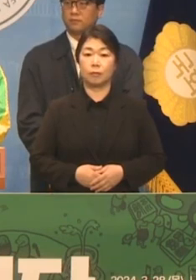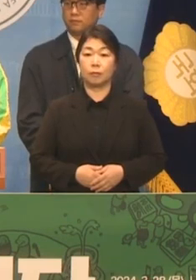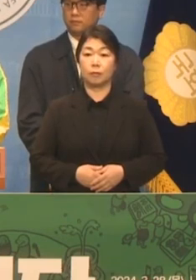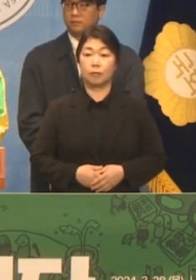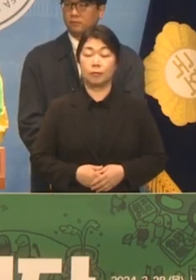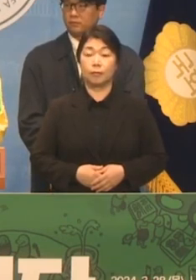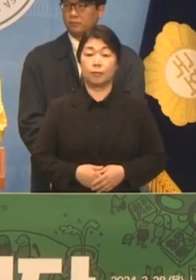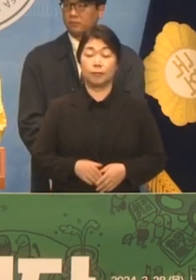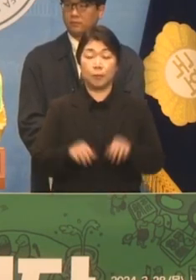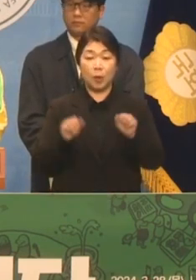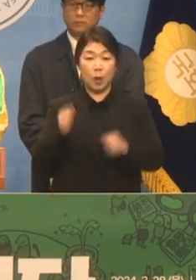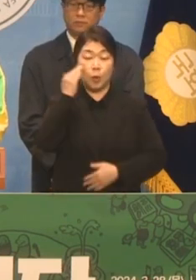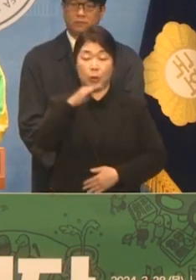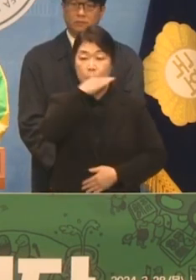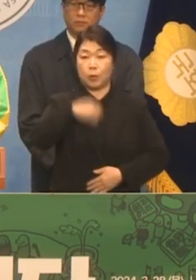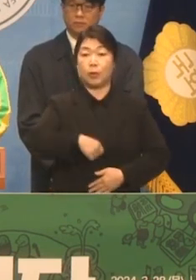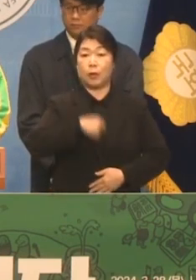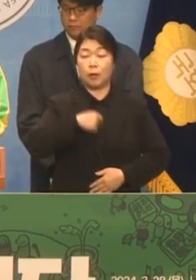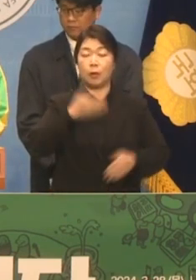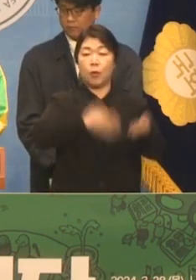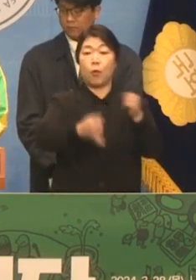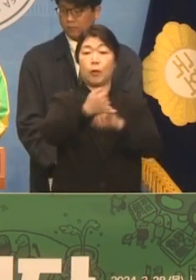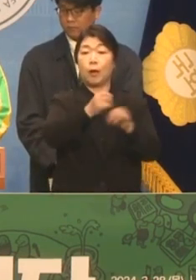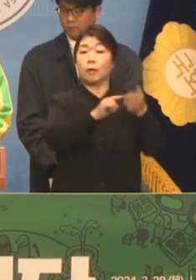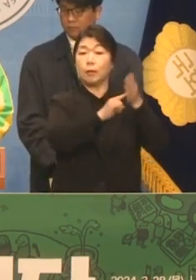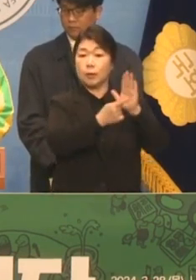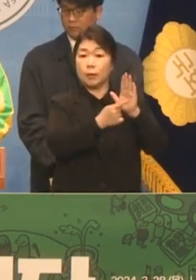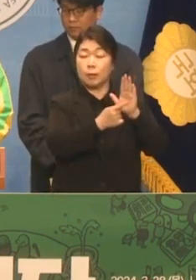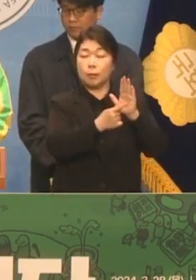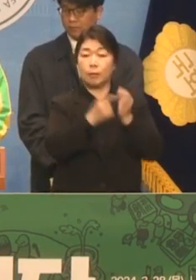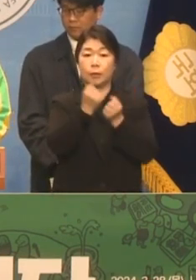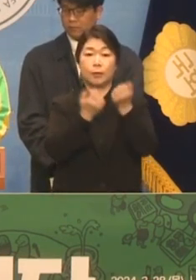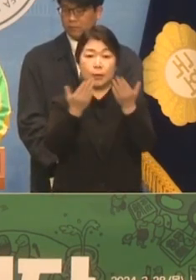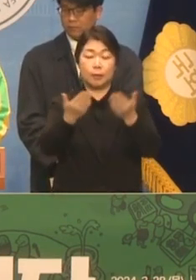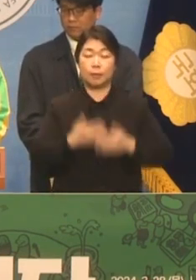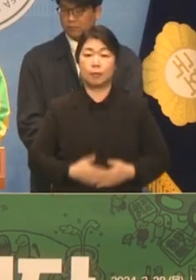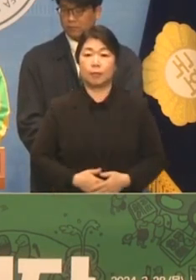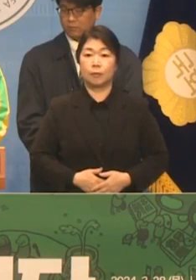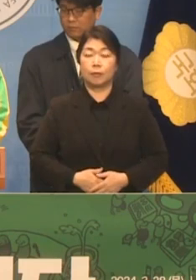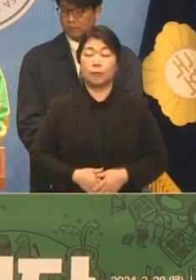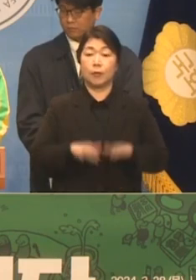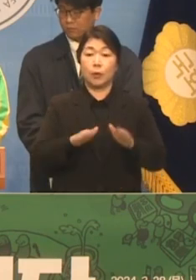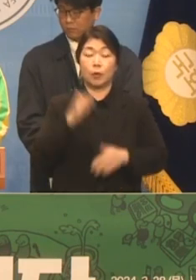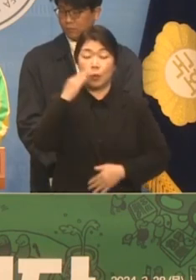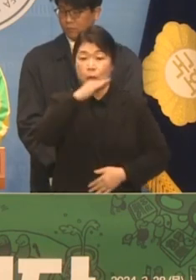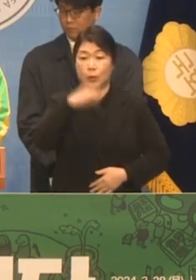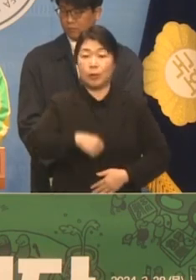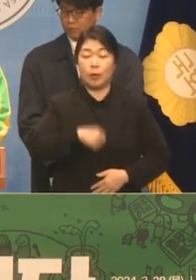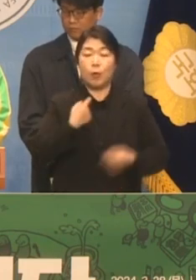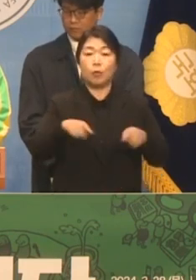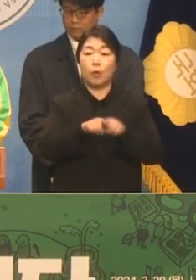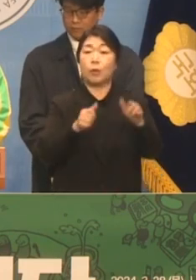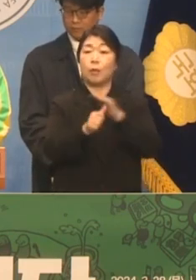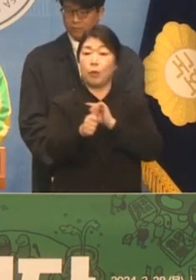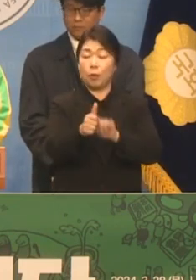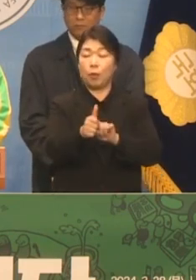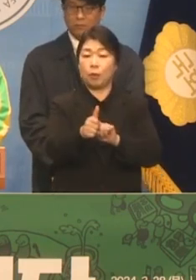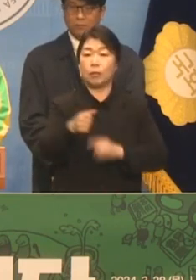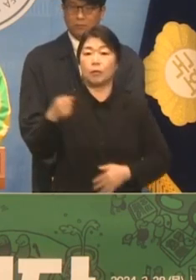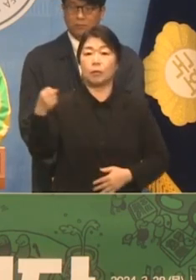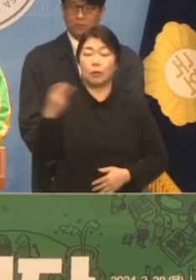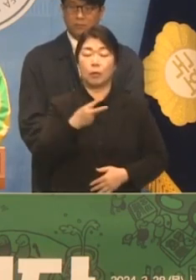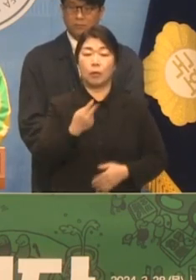네 녹색 정의당 공약집 런칭 기자 회견을 시작하겠습니다 저는 녹색 정의당 공동대표이자